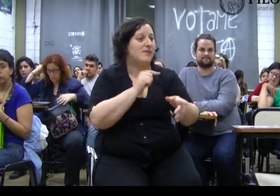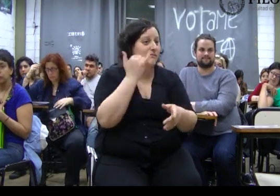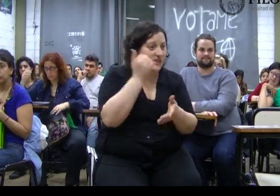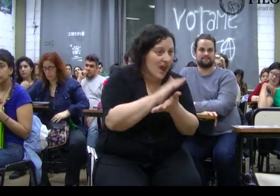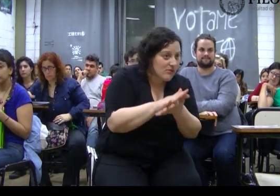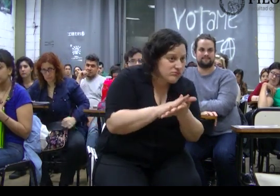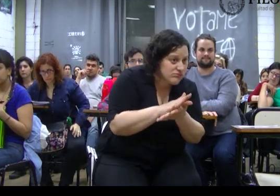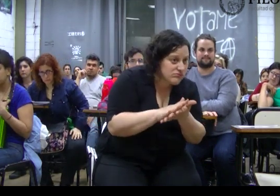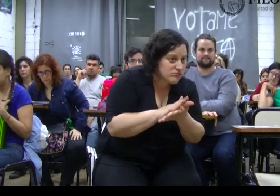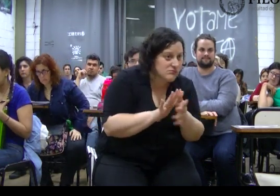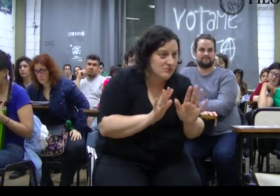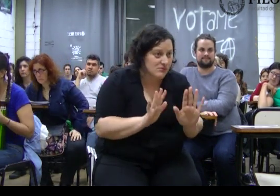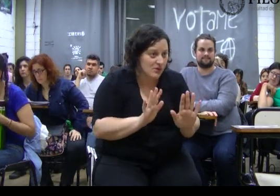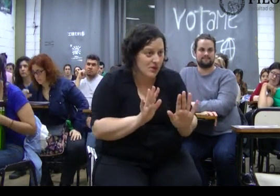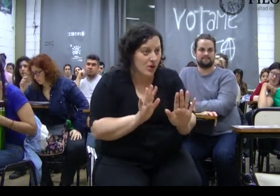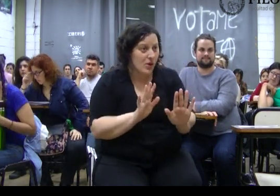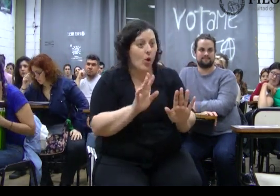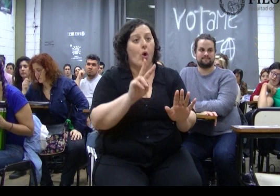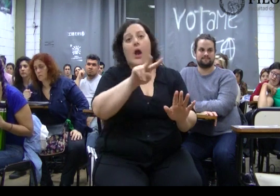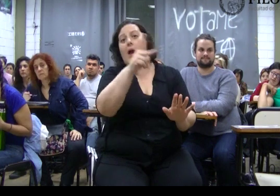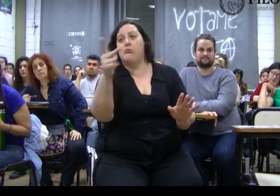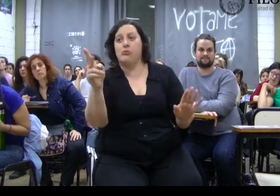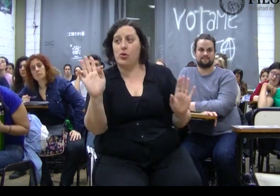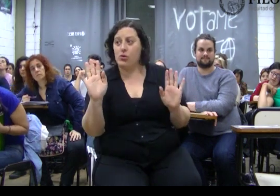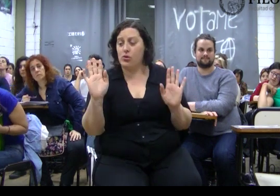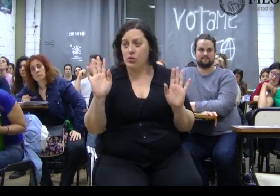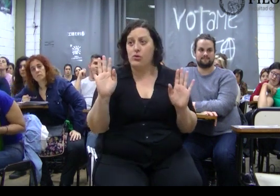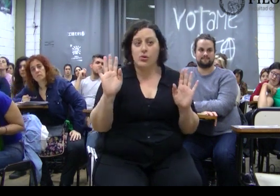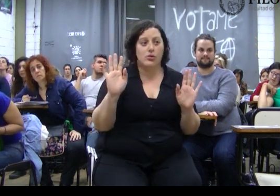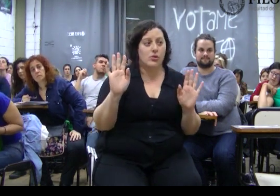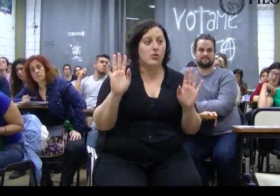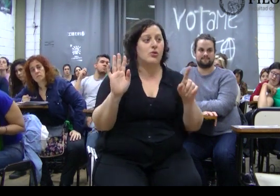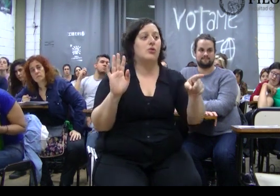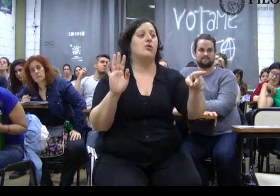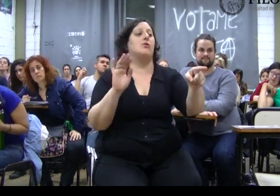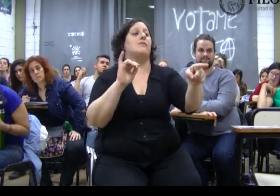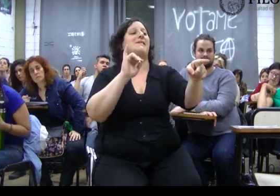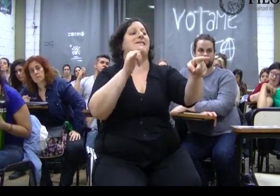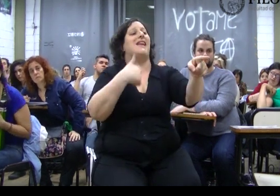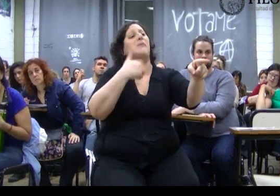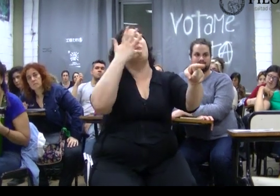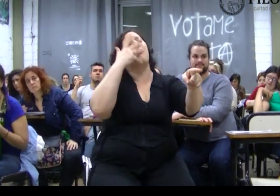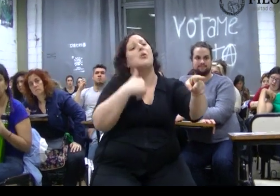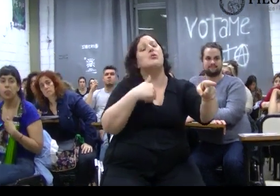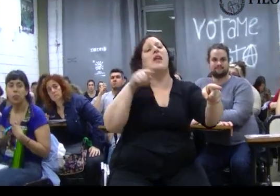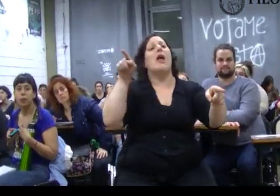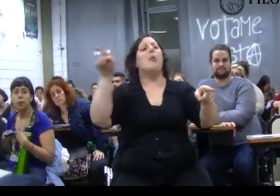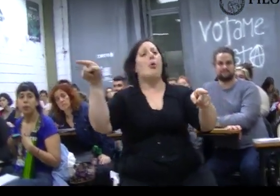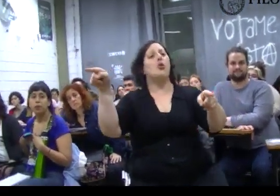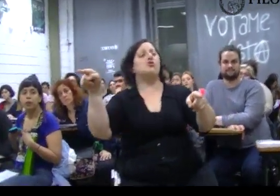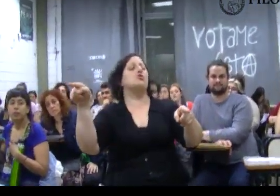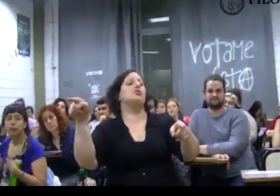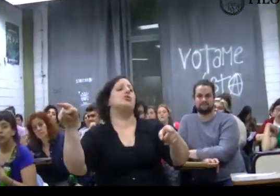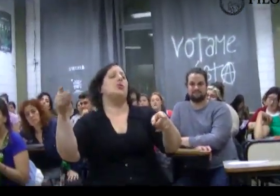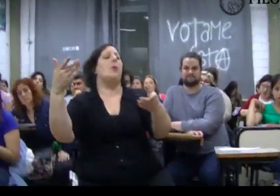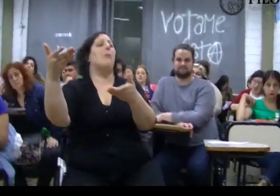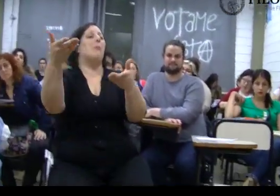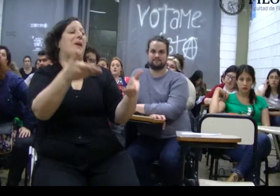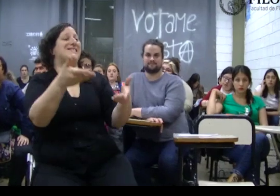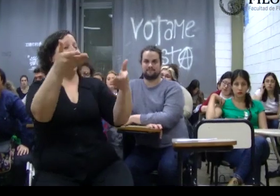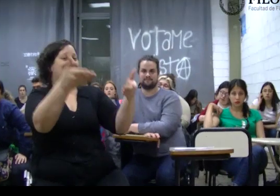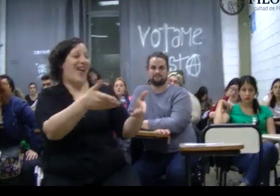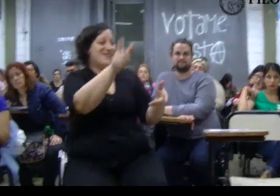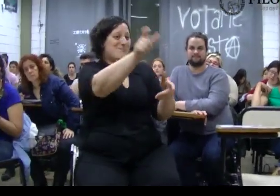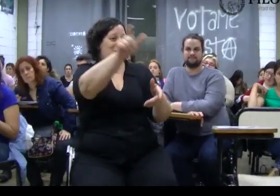hemos resuelto? Si no, hacemos un cambio. Queríamos era mientras vos presentás, probar el cañón para no interrumpir tanto.